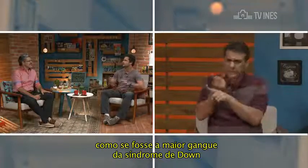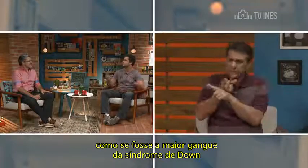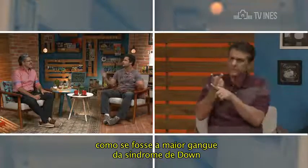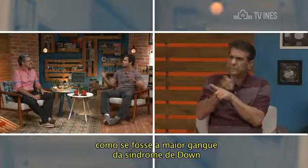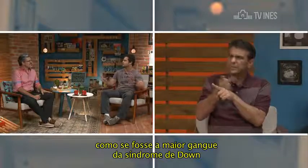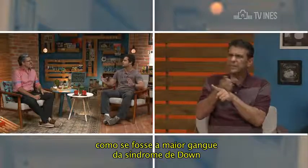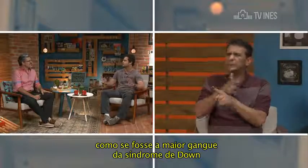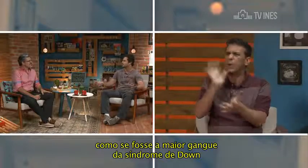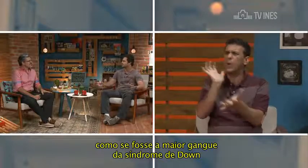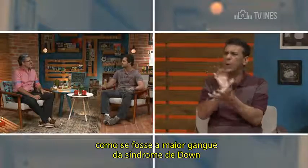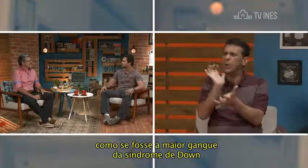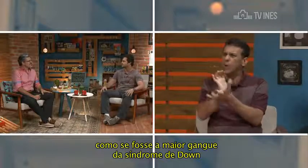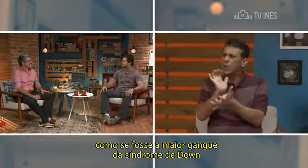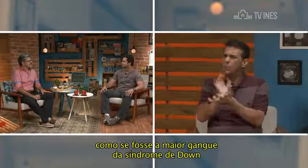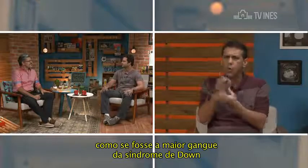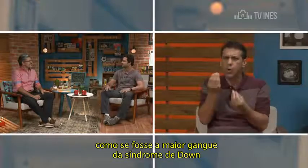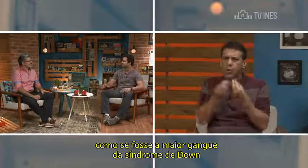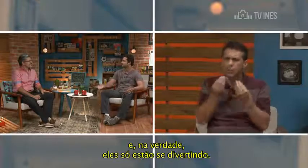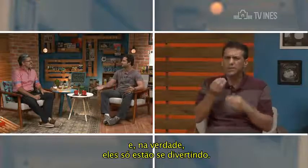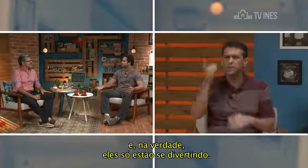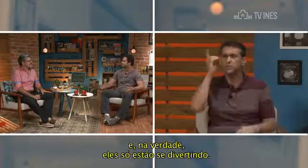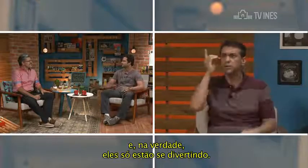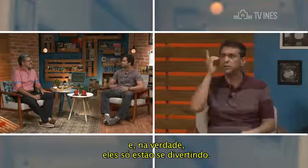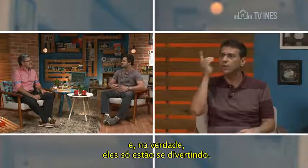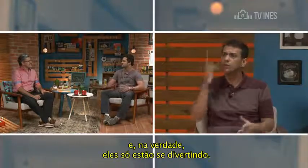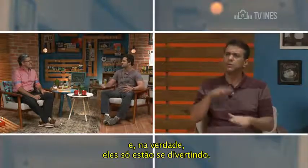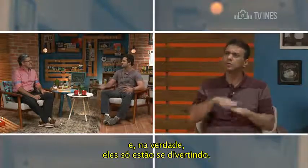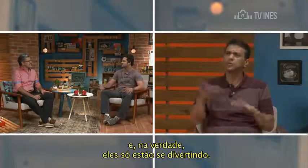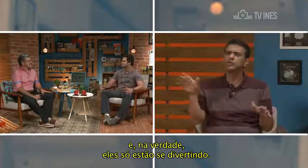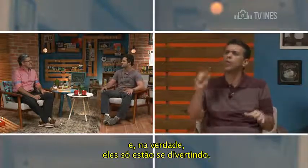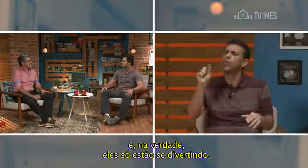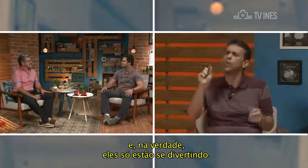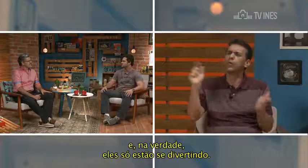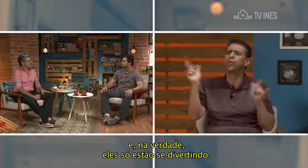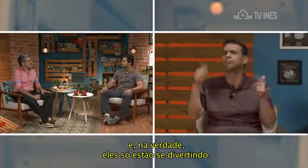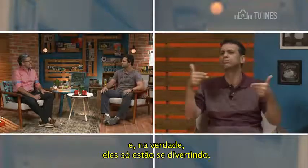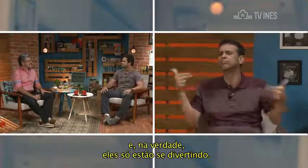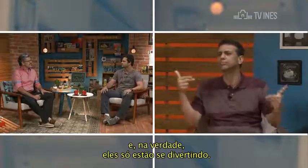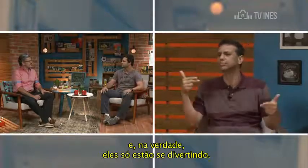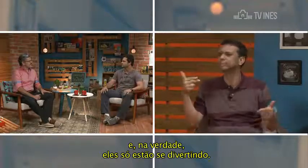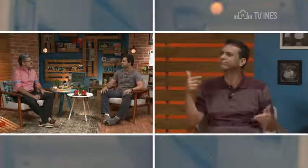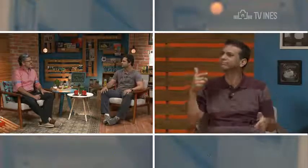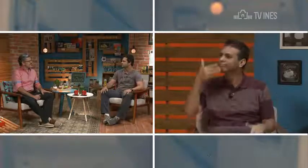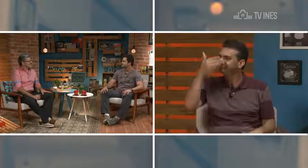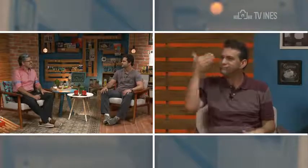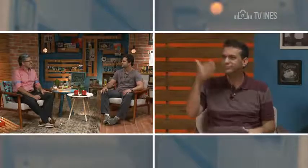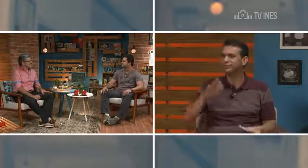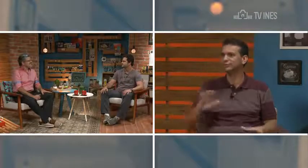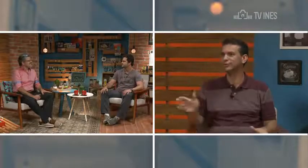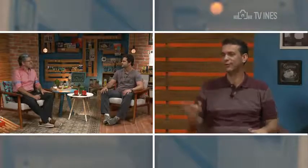maior gangue da síndrome de Down. E, na verdade, eles só estão se divertindo.